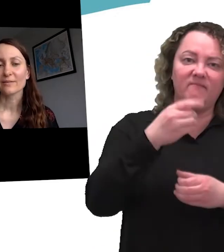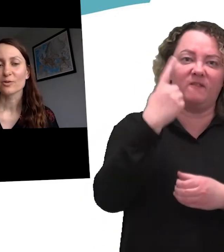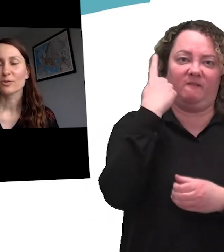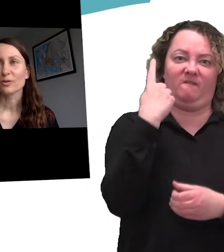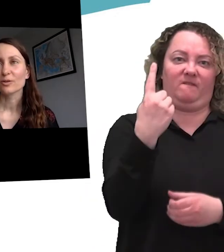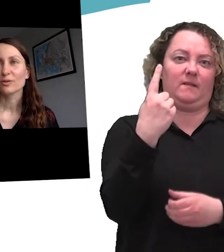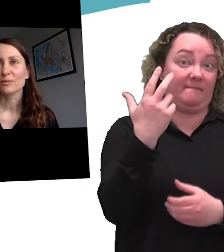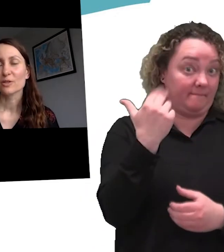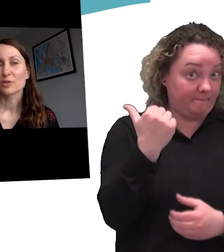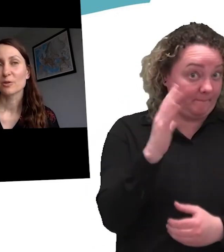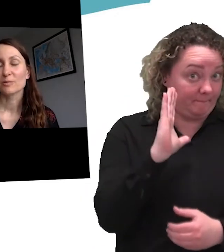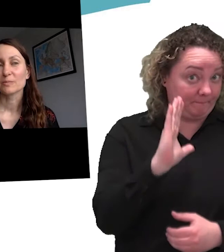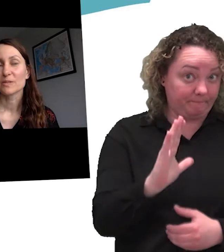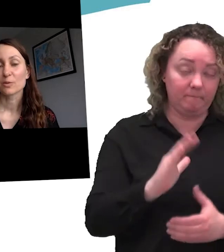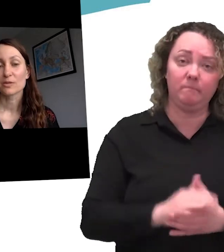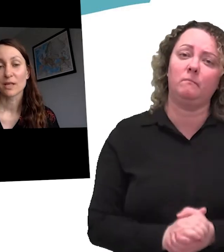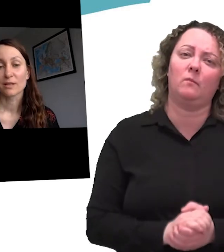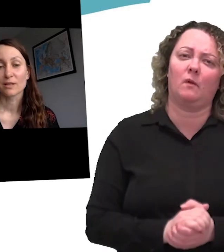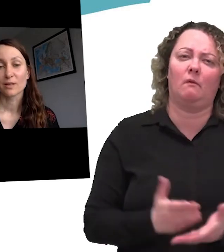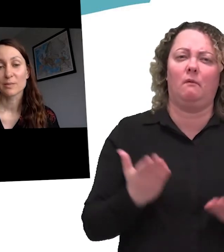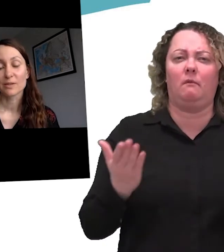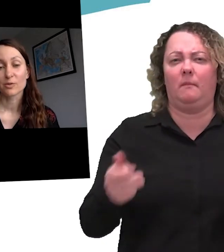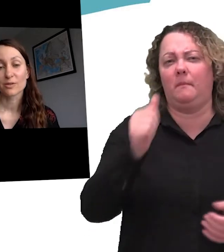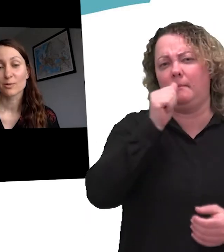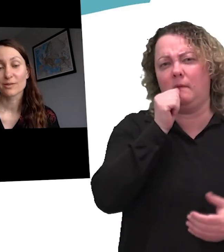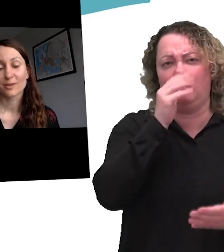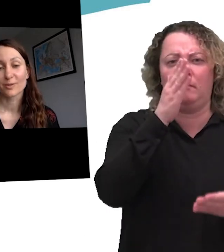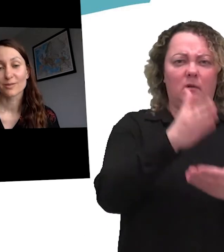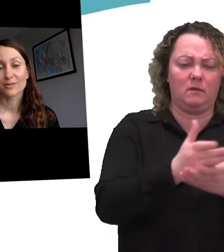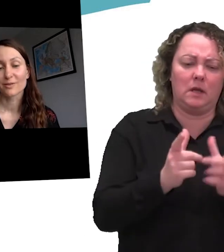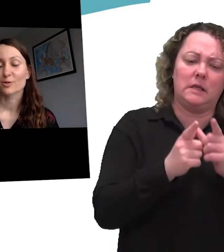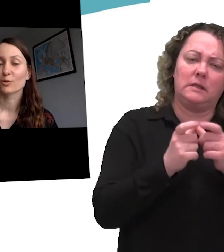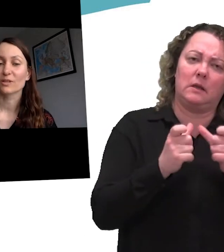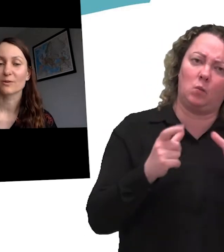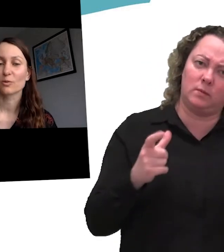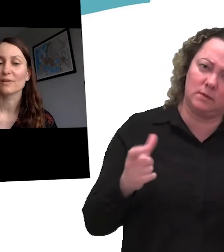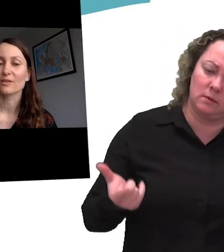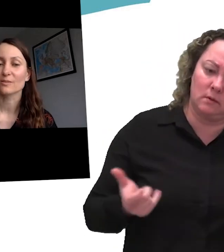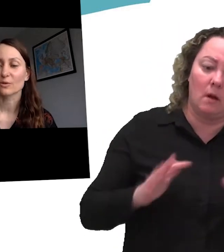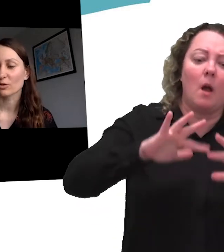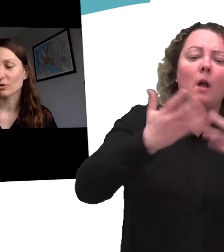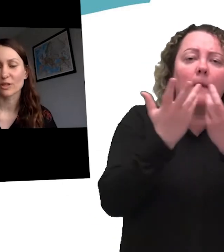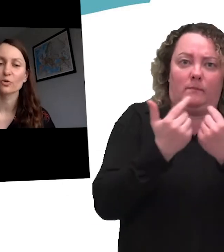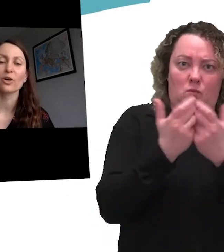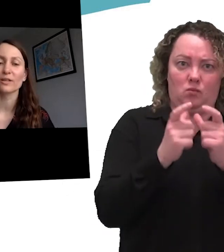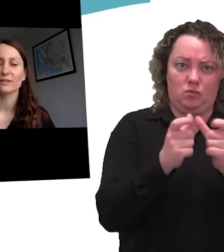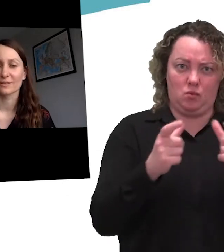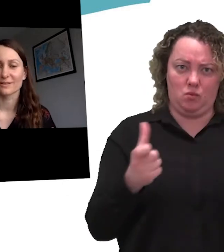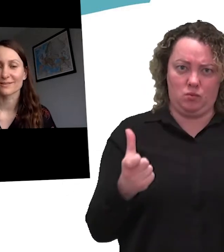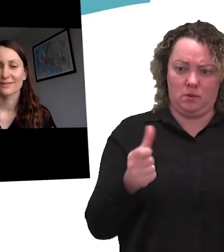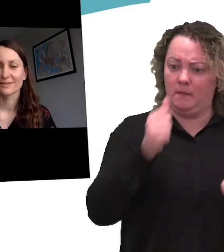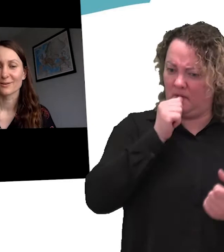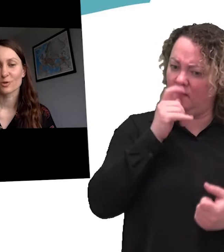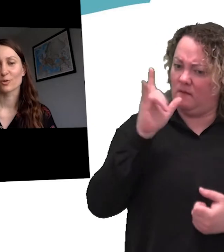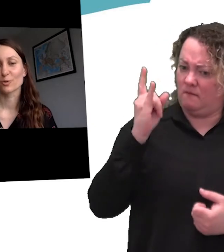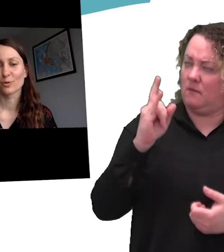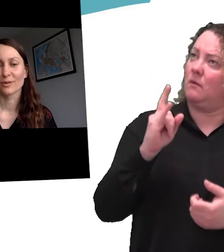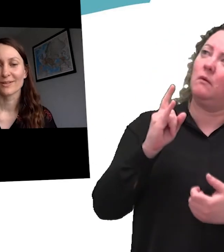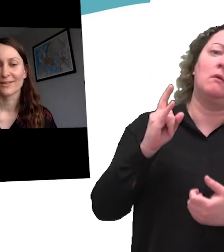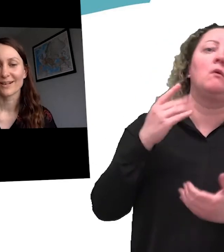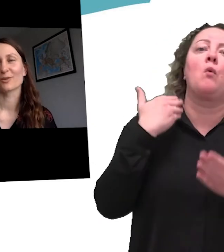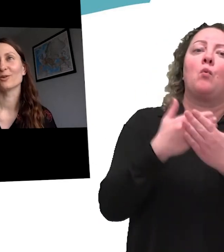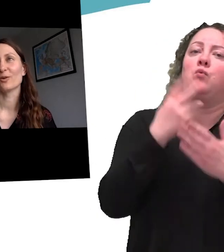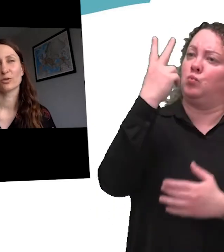kaip, pavyzdžiui, nežinau, sausainiai, kaip skaičiuot sausainius? Ir iš tikrųjų tas vaikų klausimas, o tai kodėl du, ne tris? Ir iš